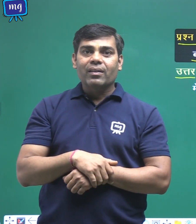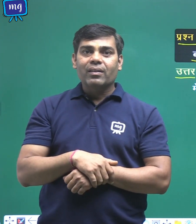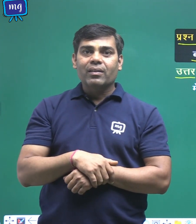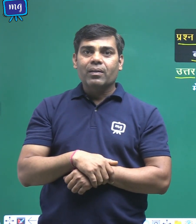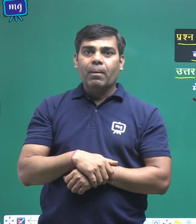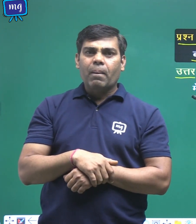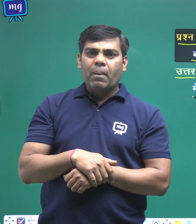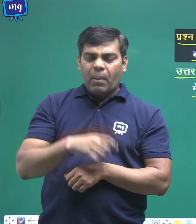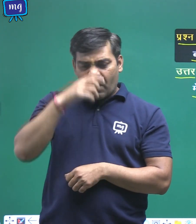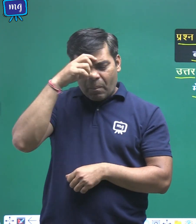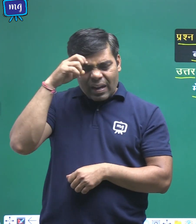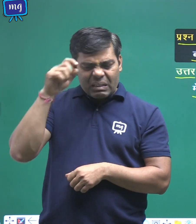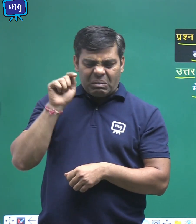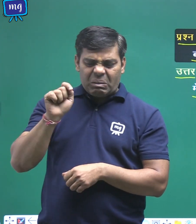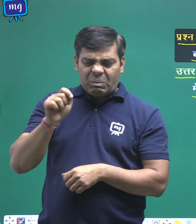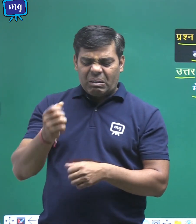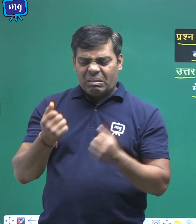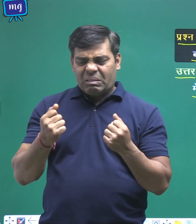मेहनत करने से